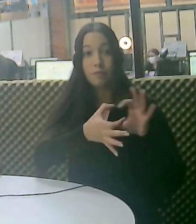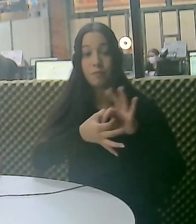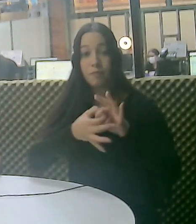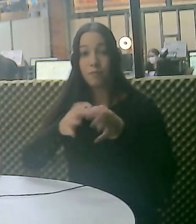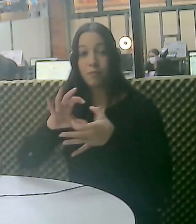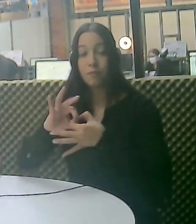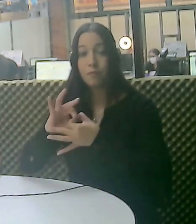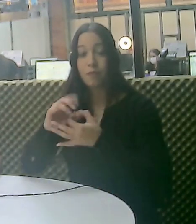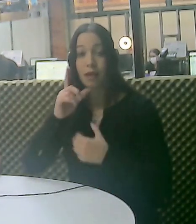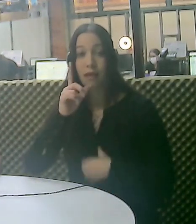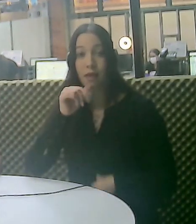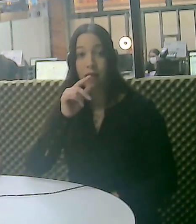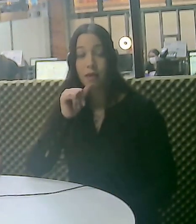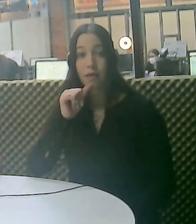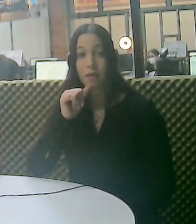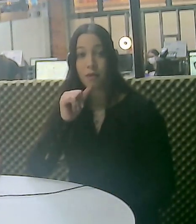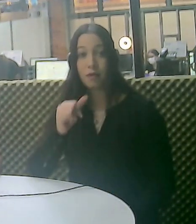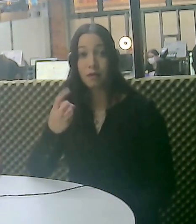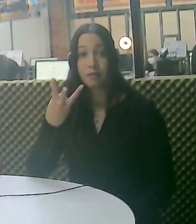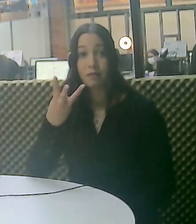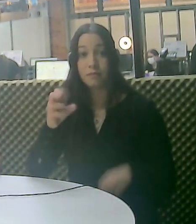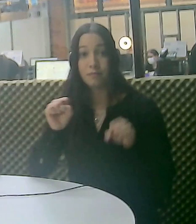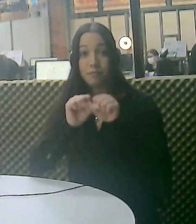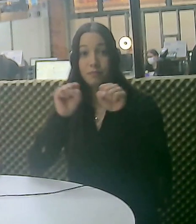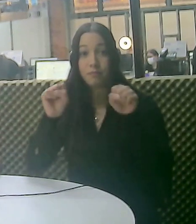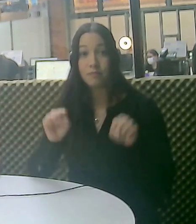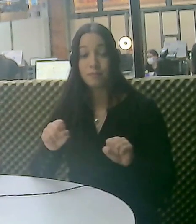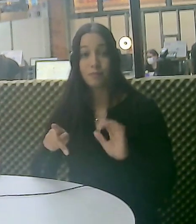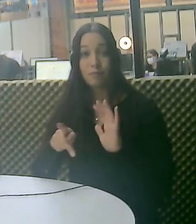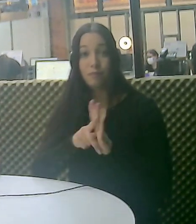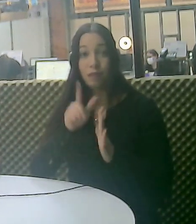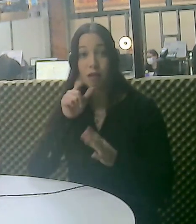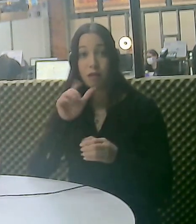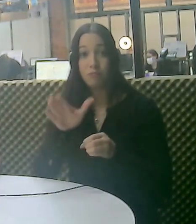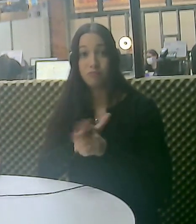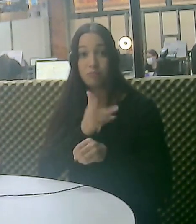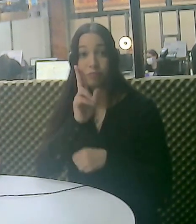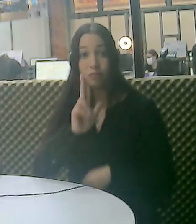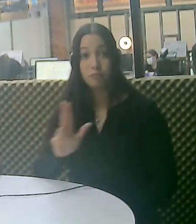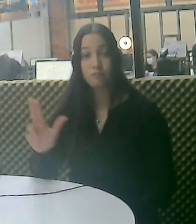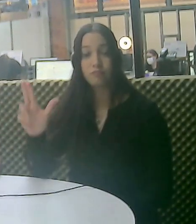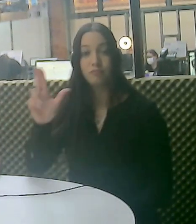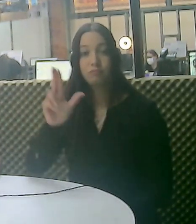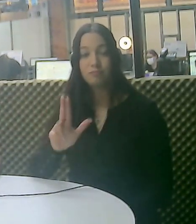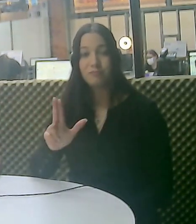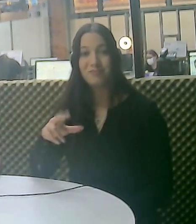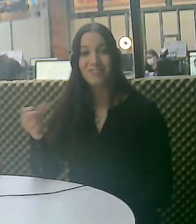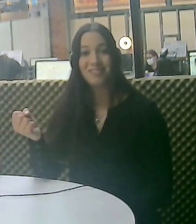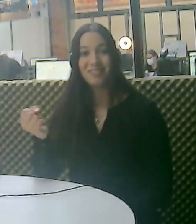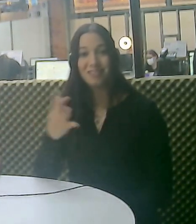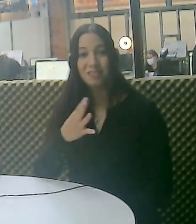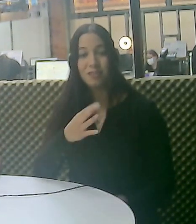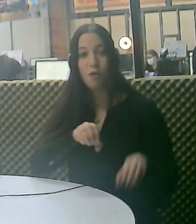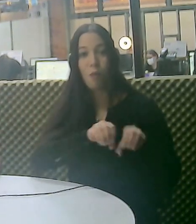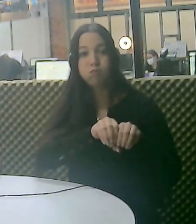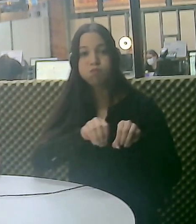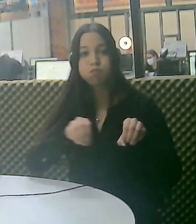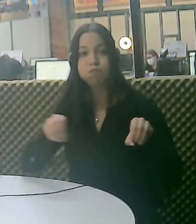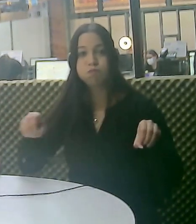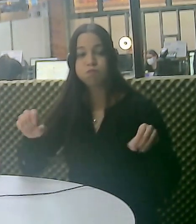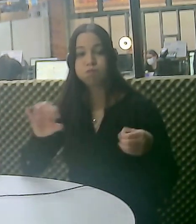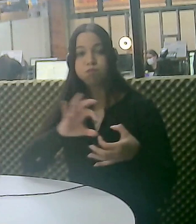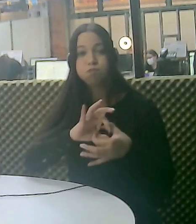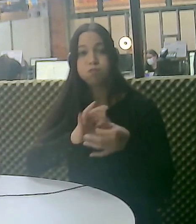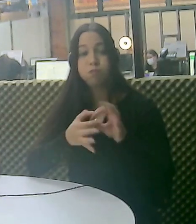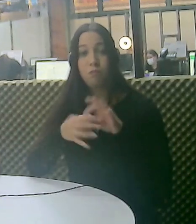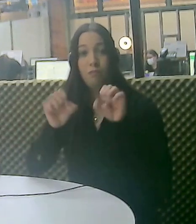do anel hidráulico entre os 3 sistemas de abastecimento de água de Uberlândia. Esta nova adutora visa completar a